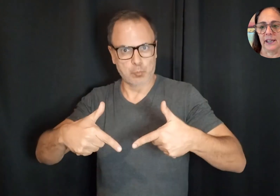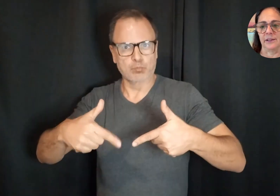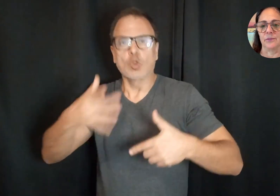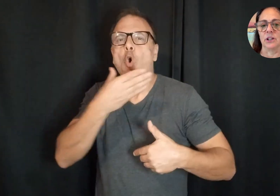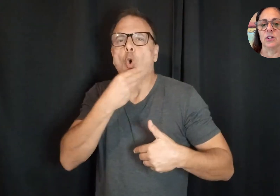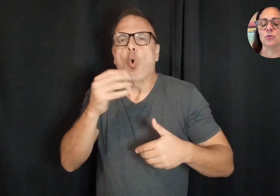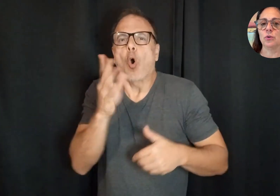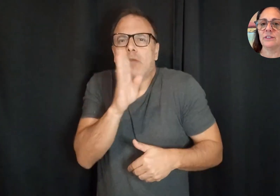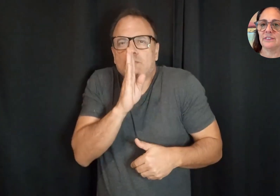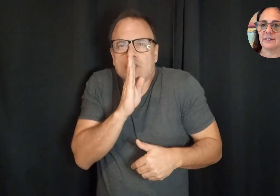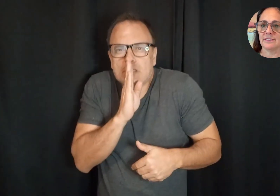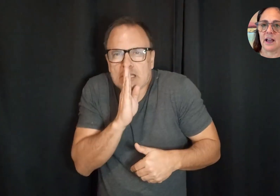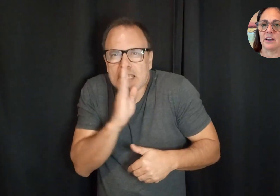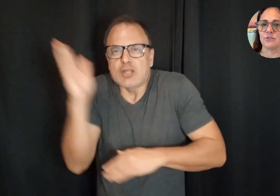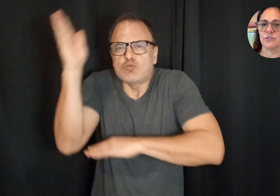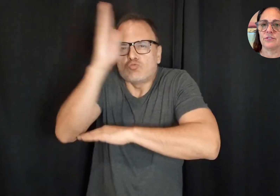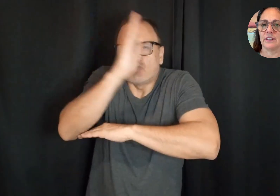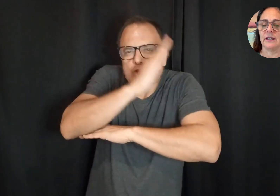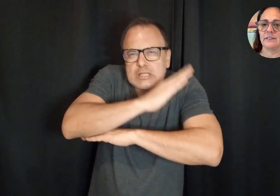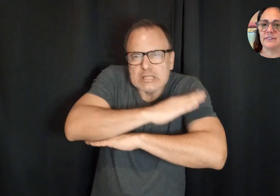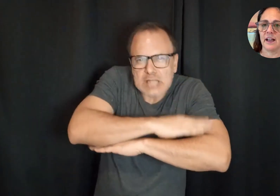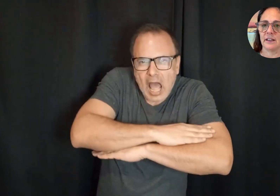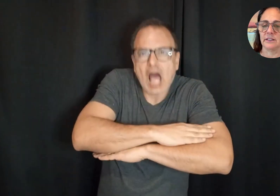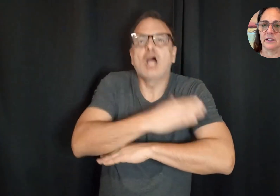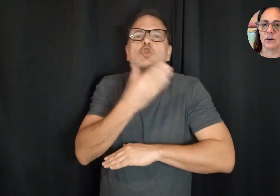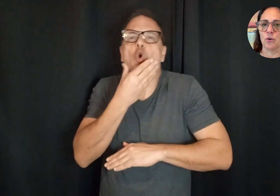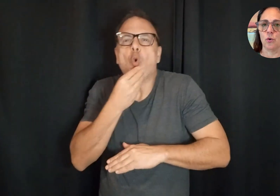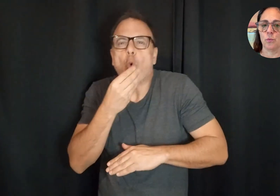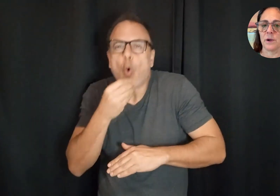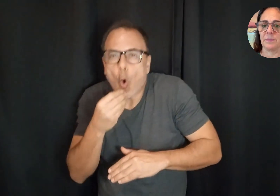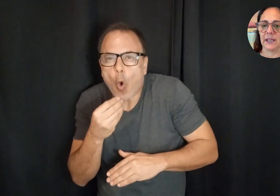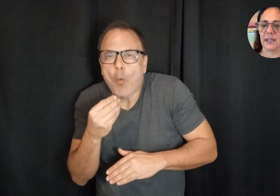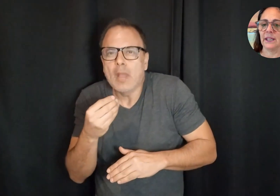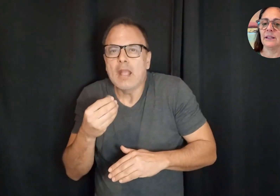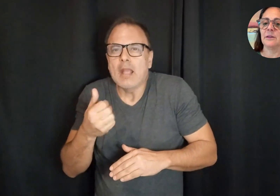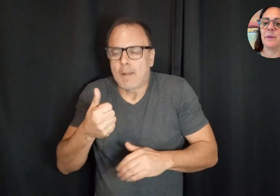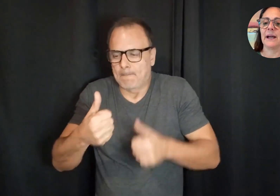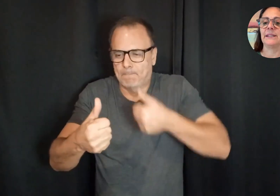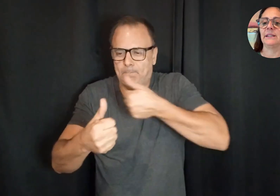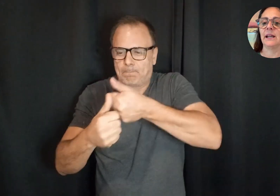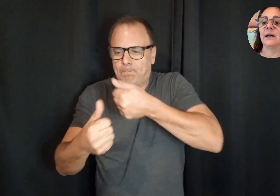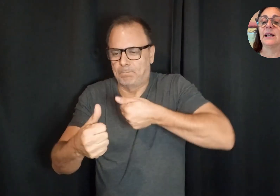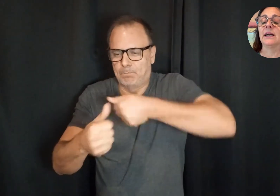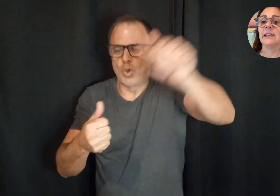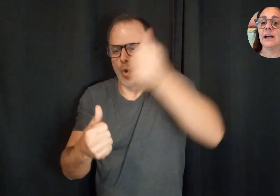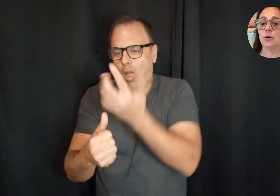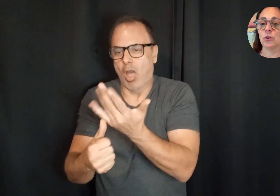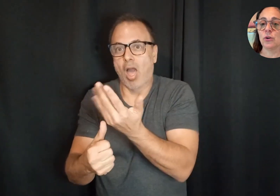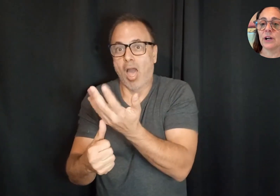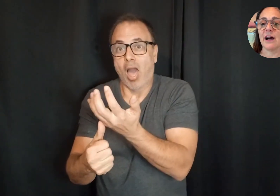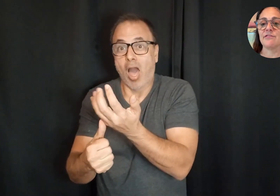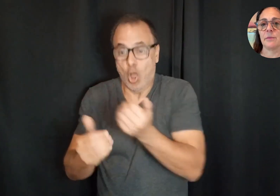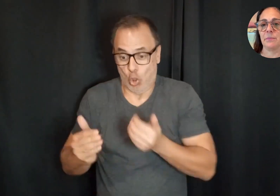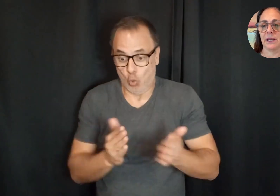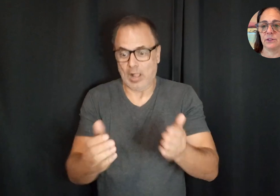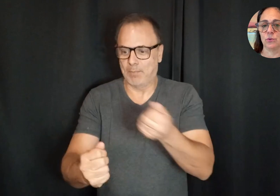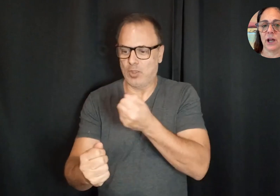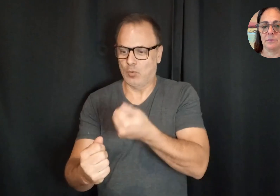ninguém, todas as tardes ele saía com uma pequena lamparina e a colocava à beira do